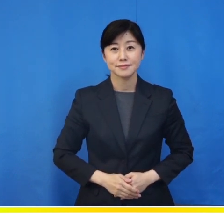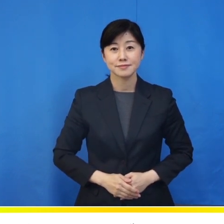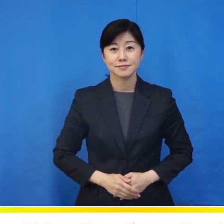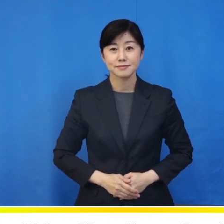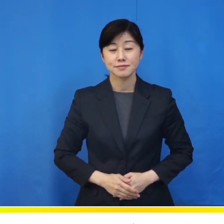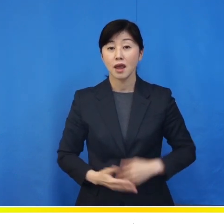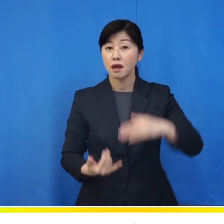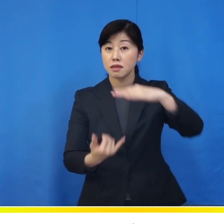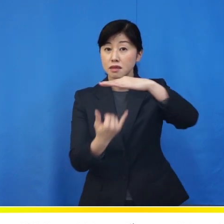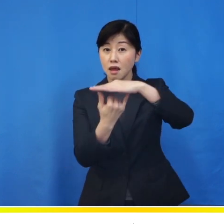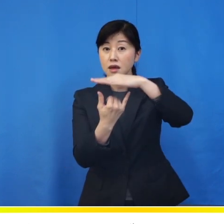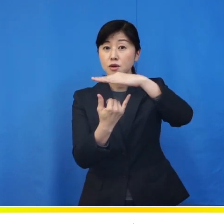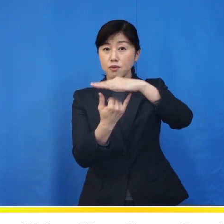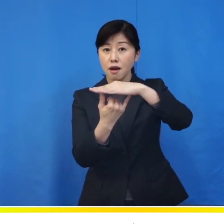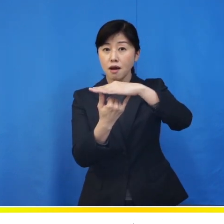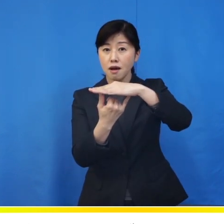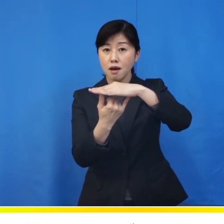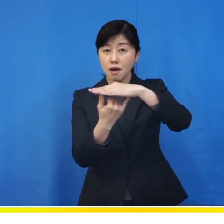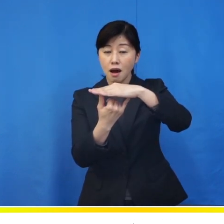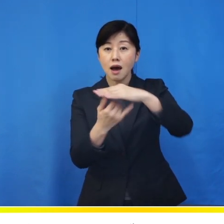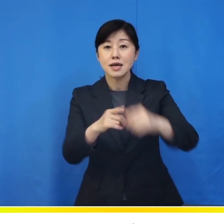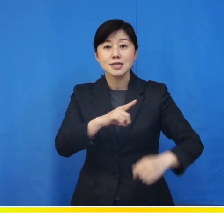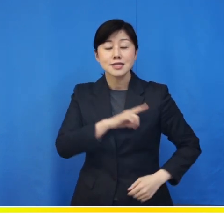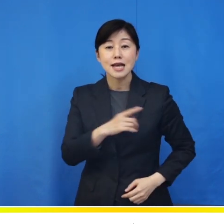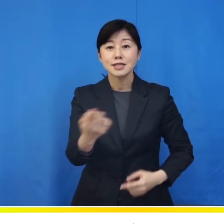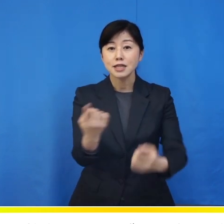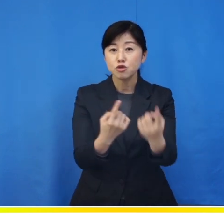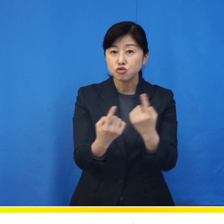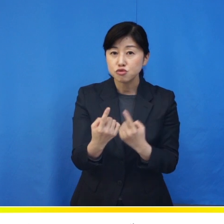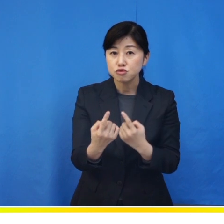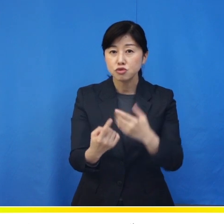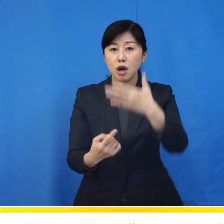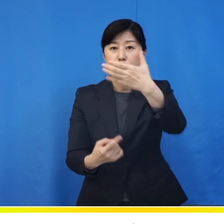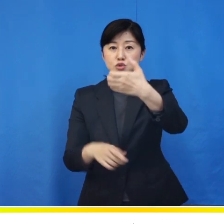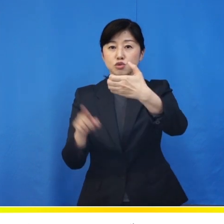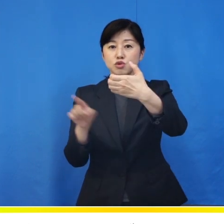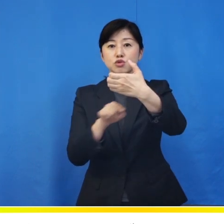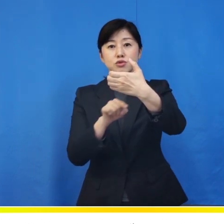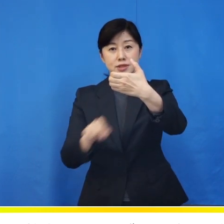定員は先着90名です